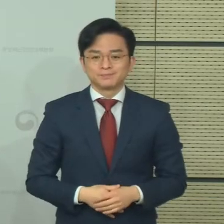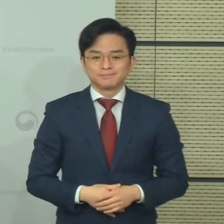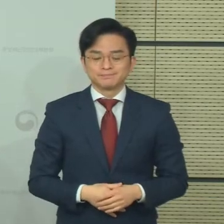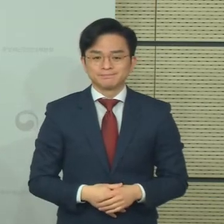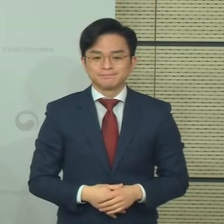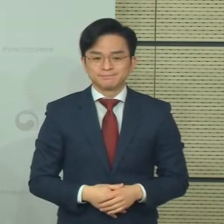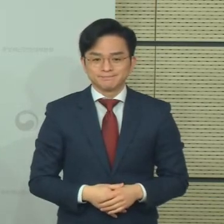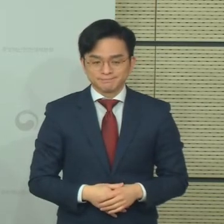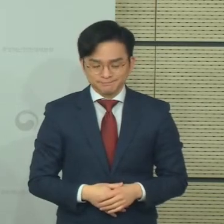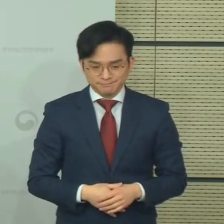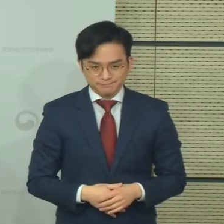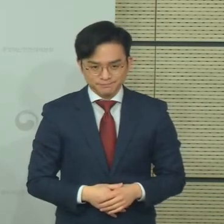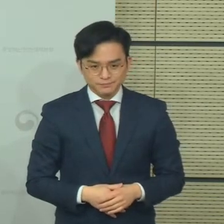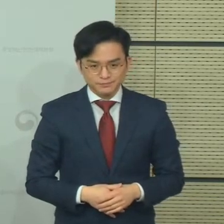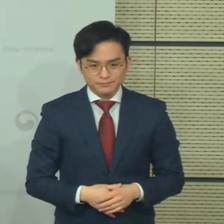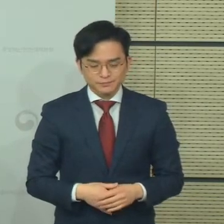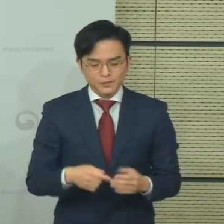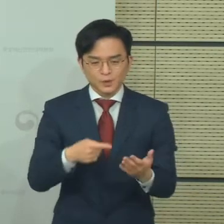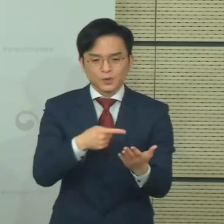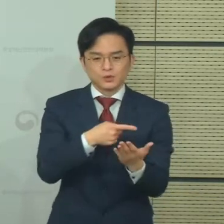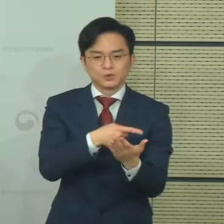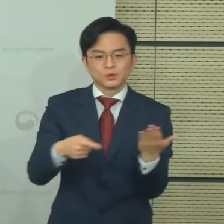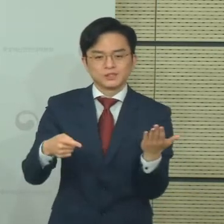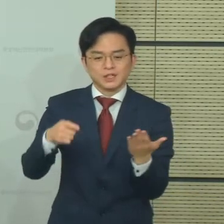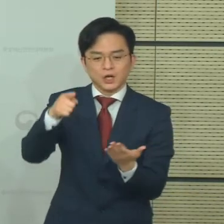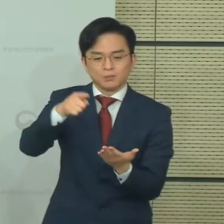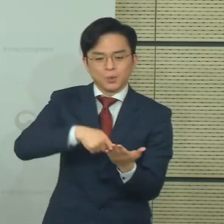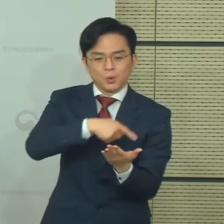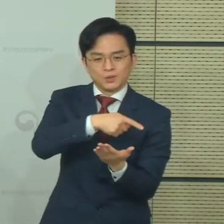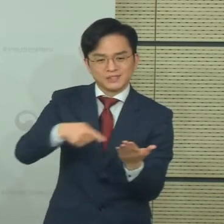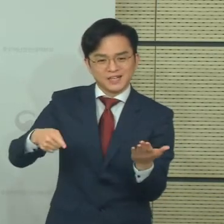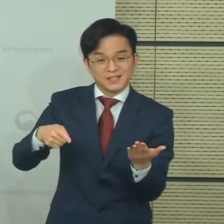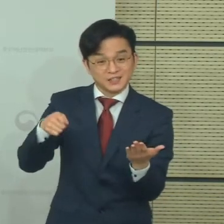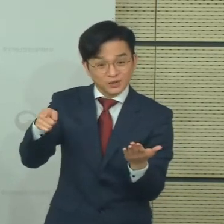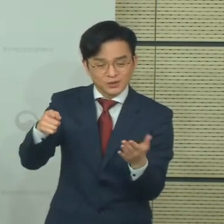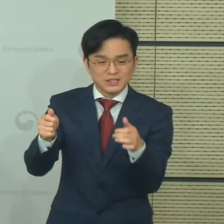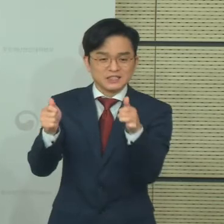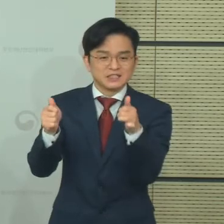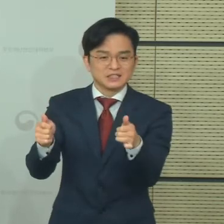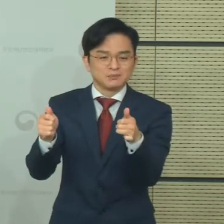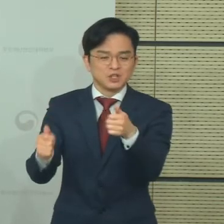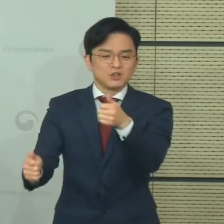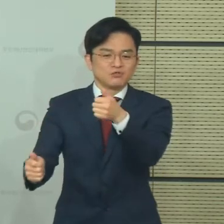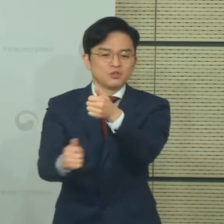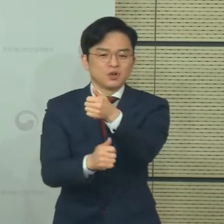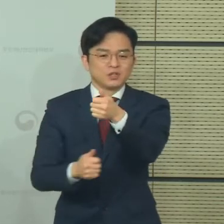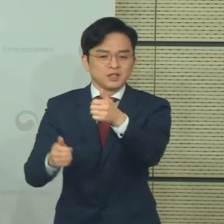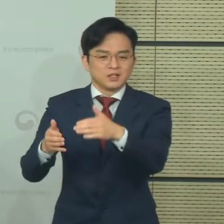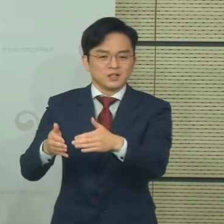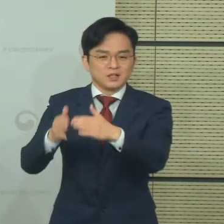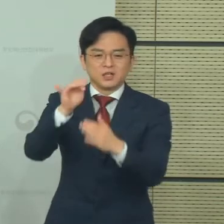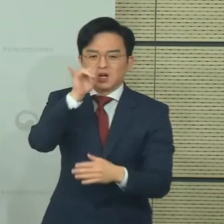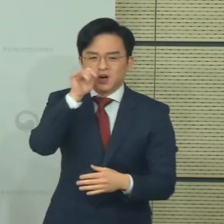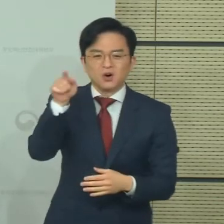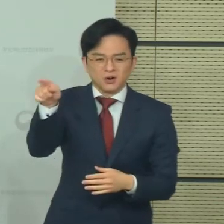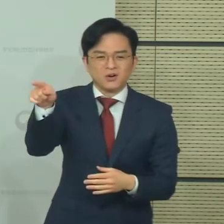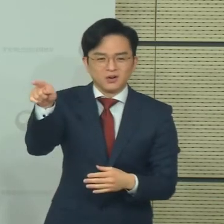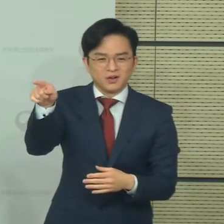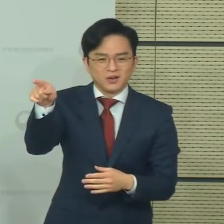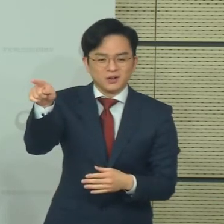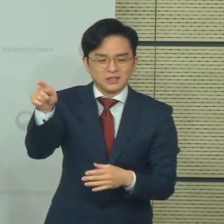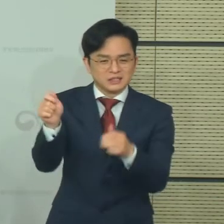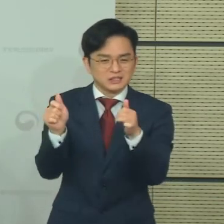이제 손실보상에 관련해서는 손실보상심의위원회에서 여러 가지 신청을 받고 있고 계속해서 이제 논의 중에